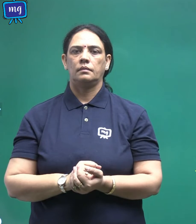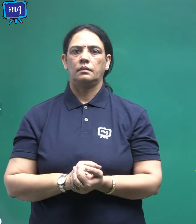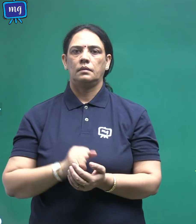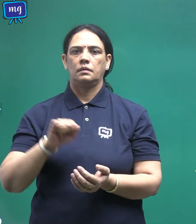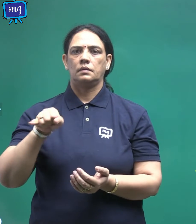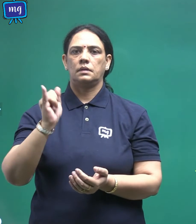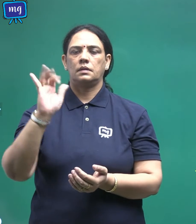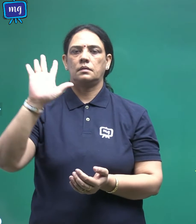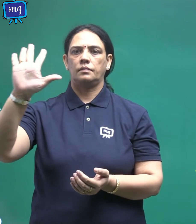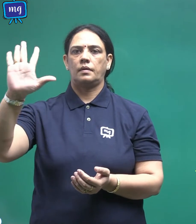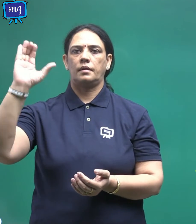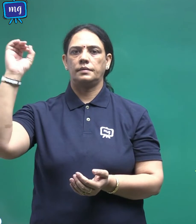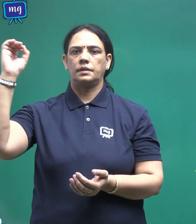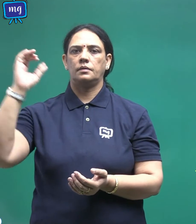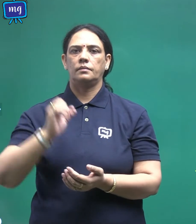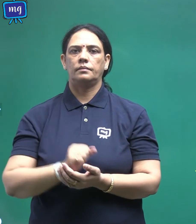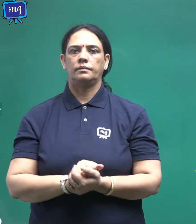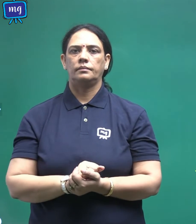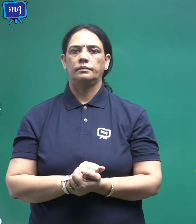650